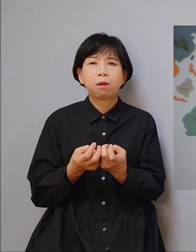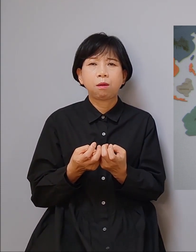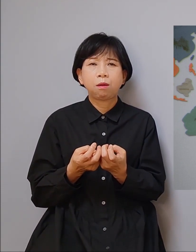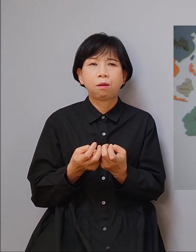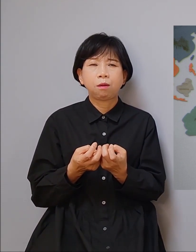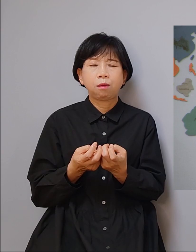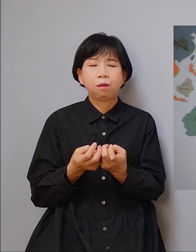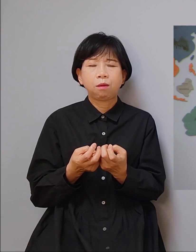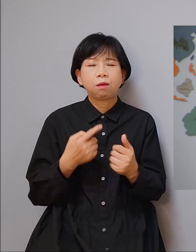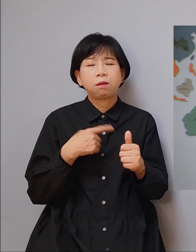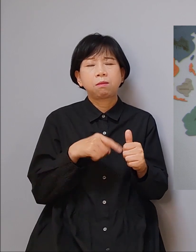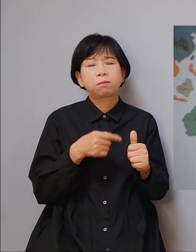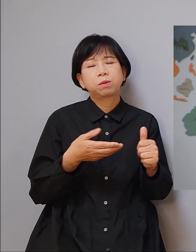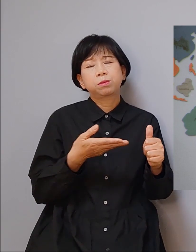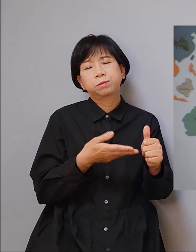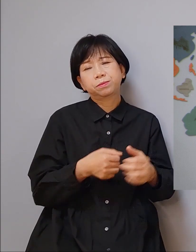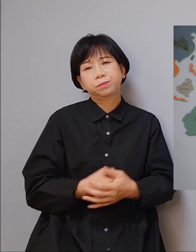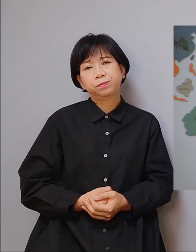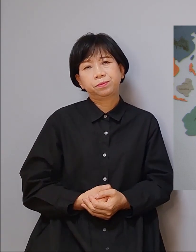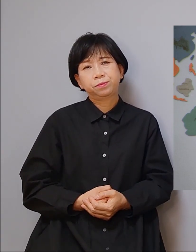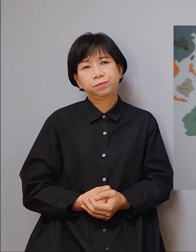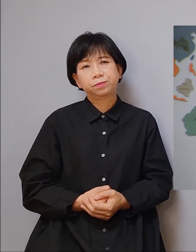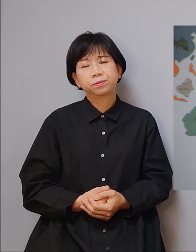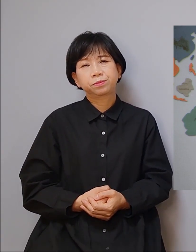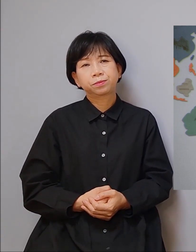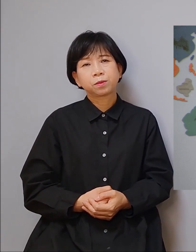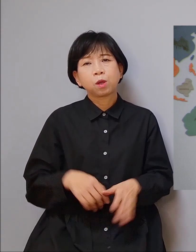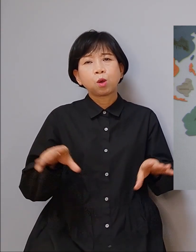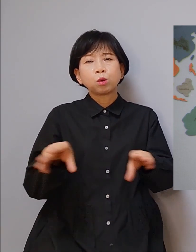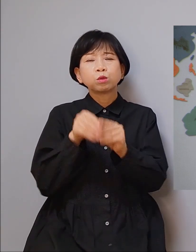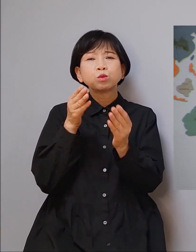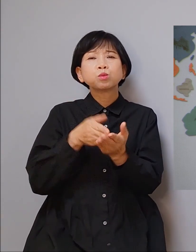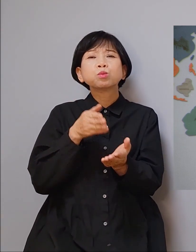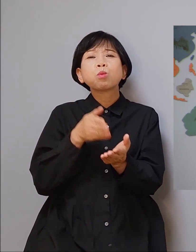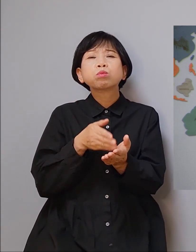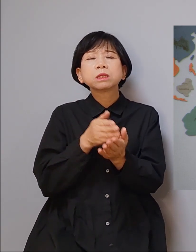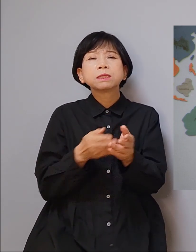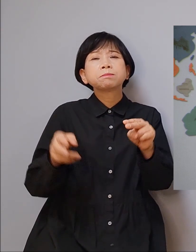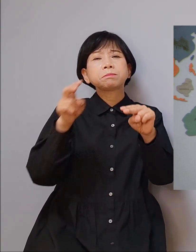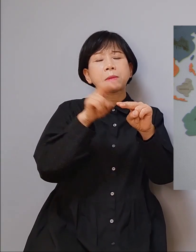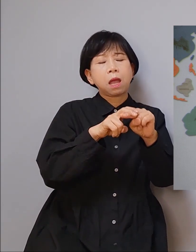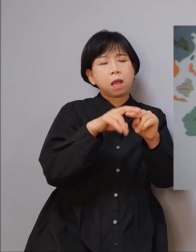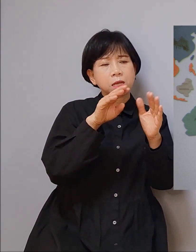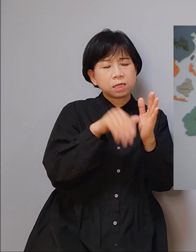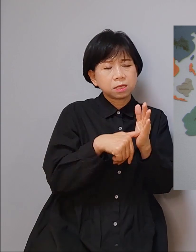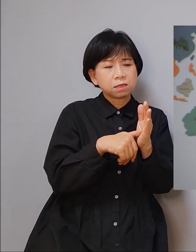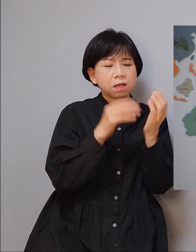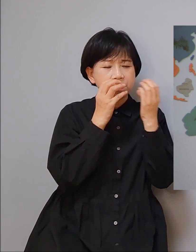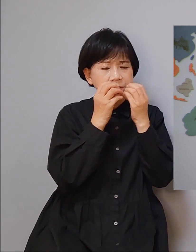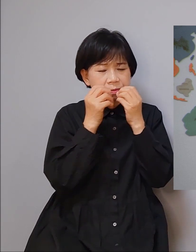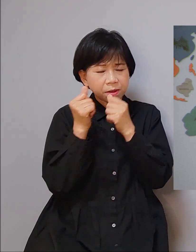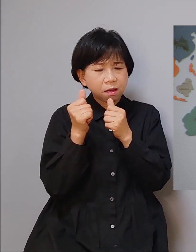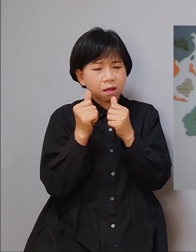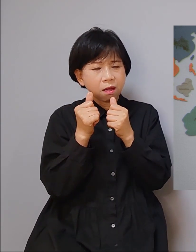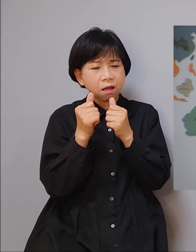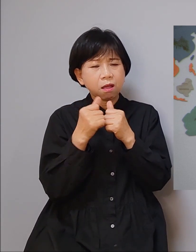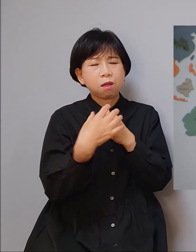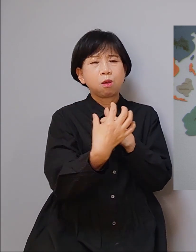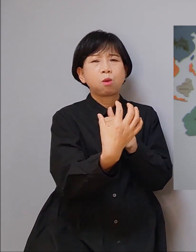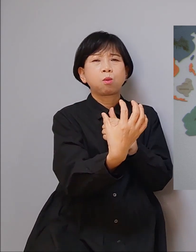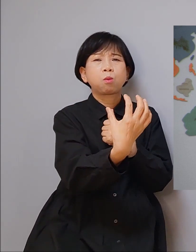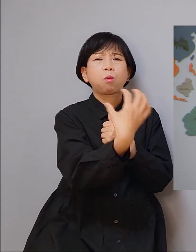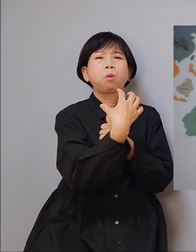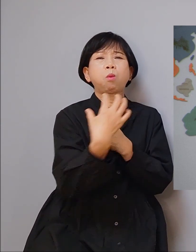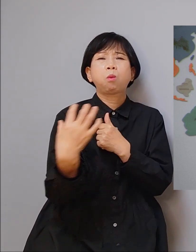통분할 따름입니다. 분명 높은 자리에 올라가면 이런 일이 있겠지요. 사방에서 공격을 하는